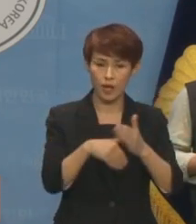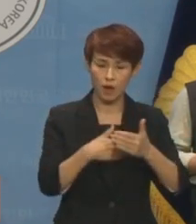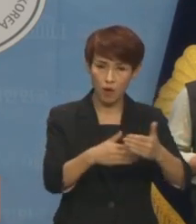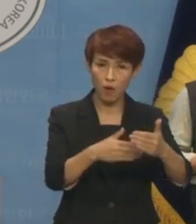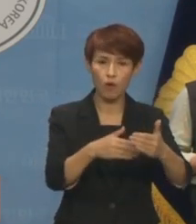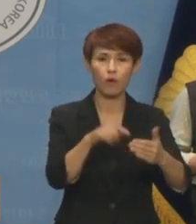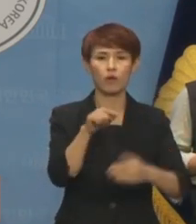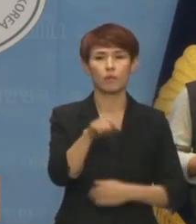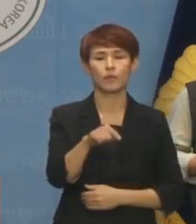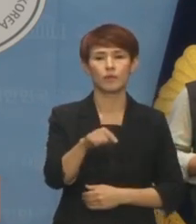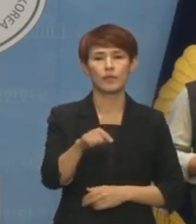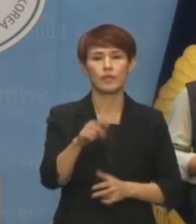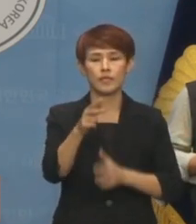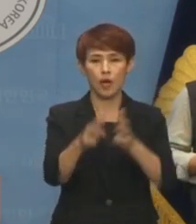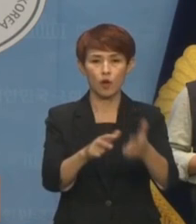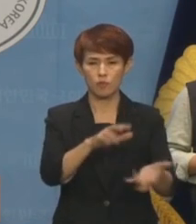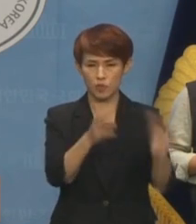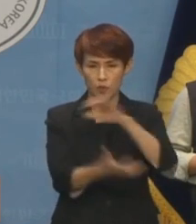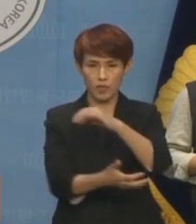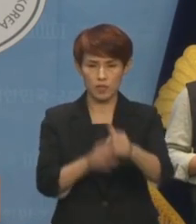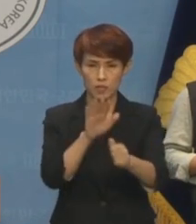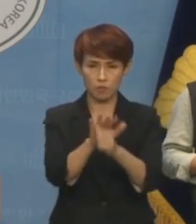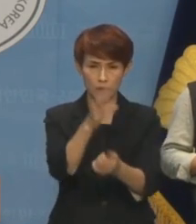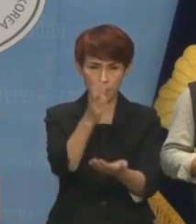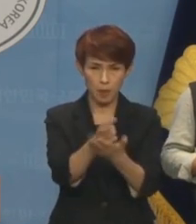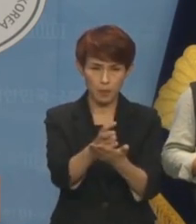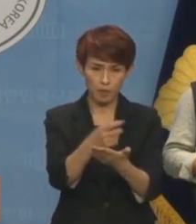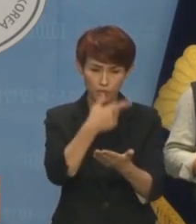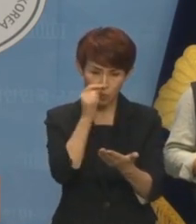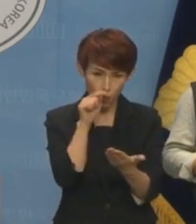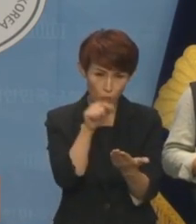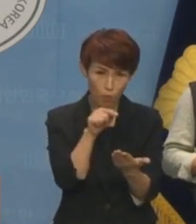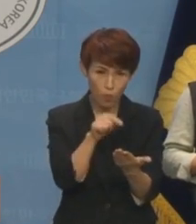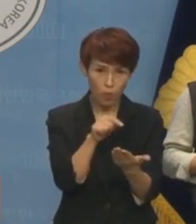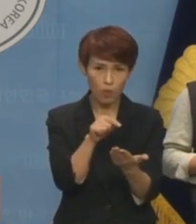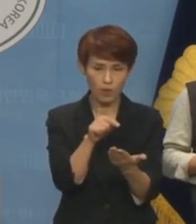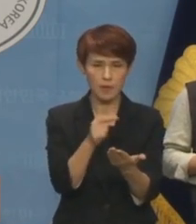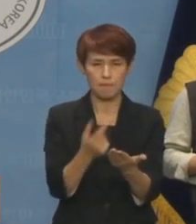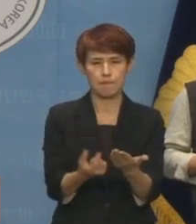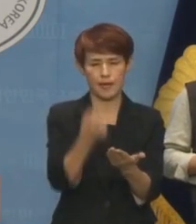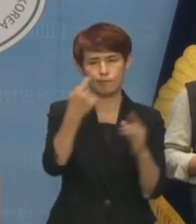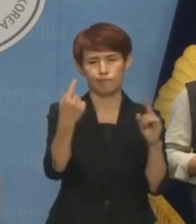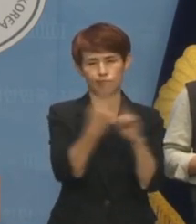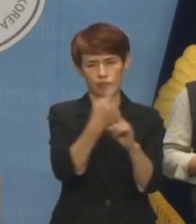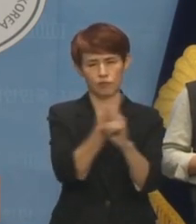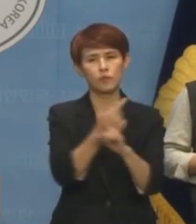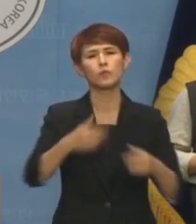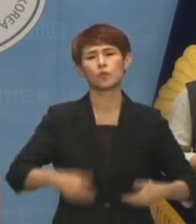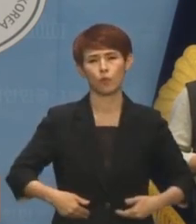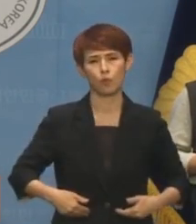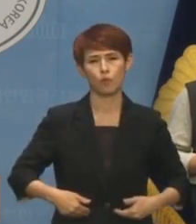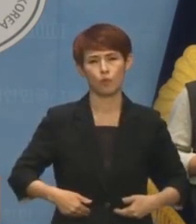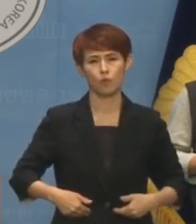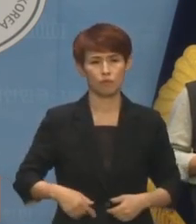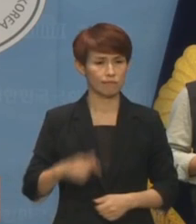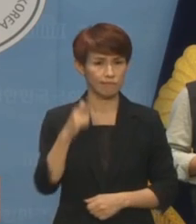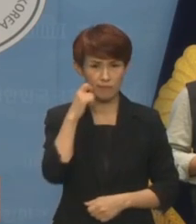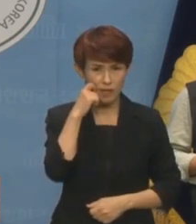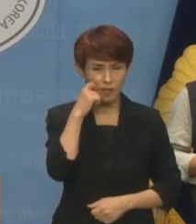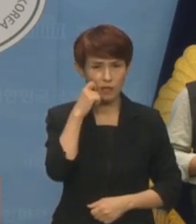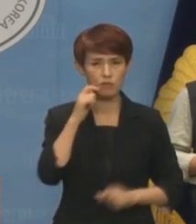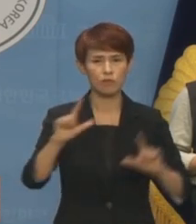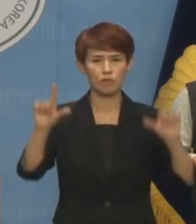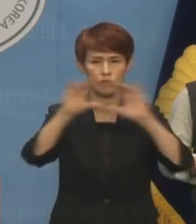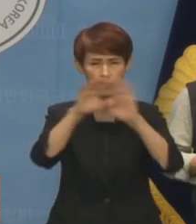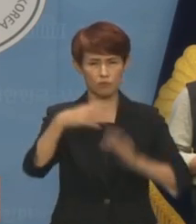이번 산업전환 지원법의 미흡한 부분을 조속히 개선하지 못한다면 기후위기